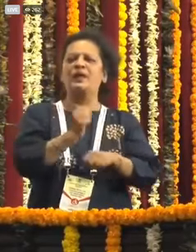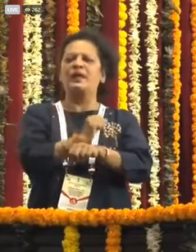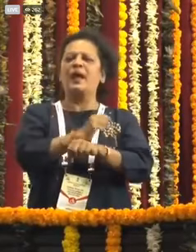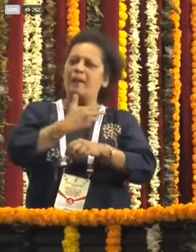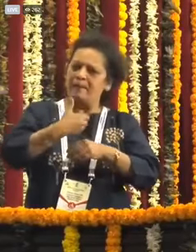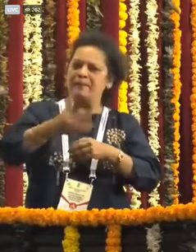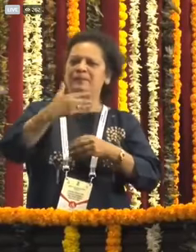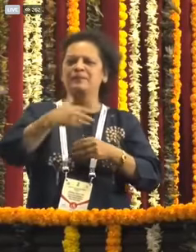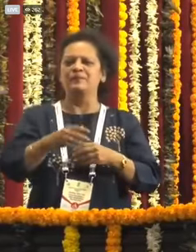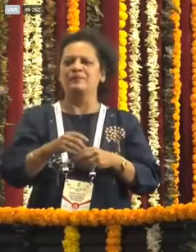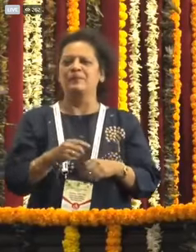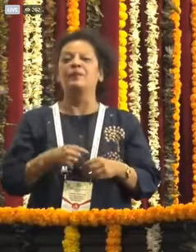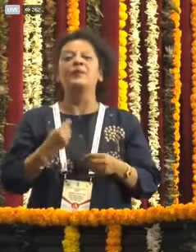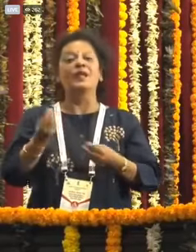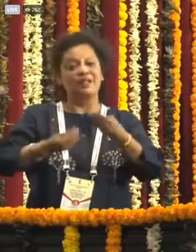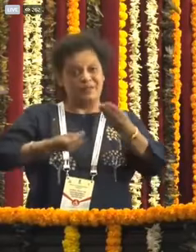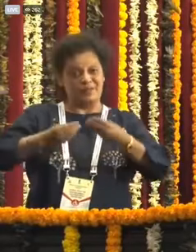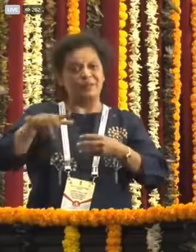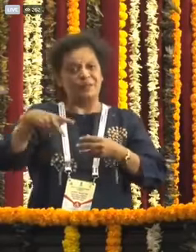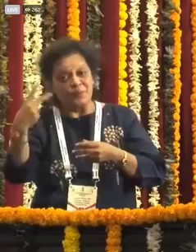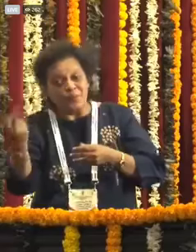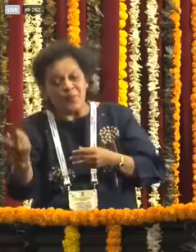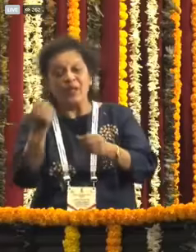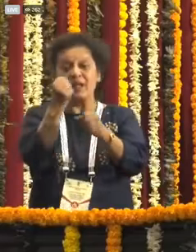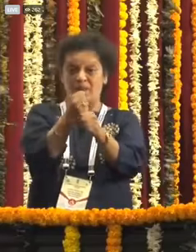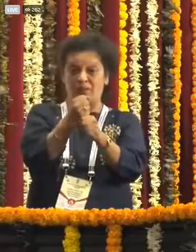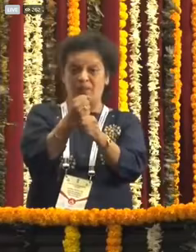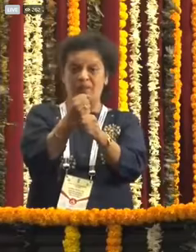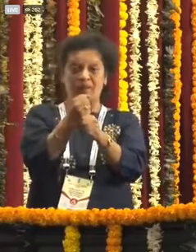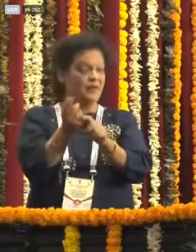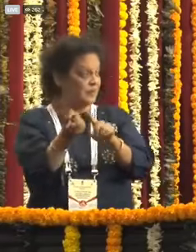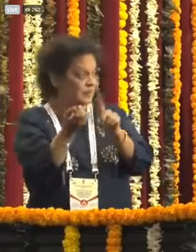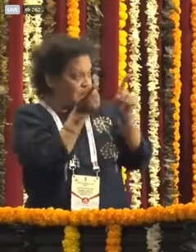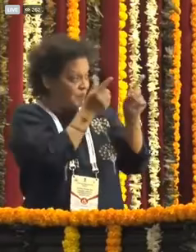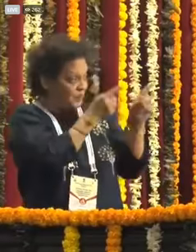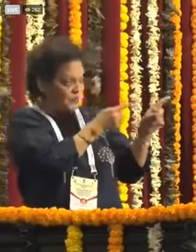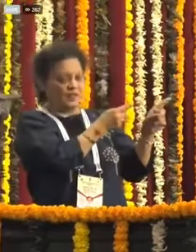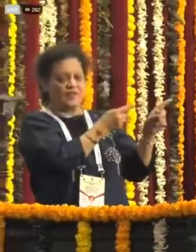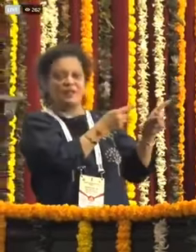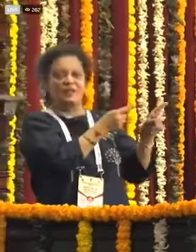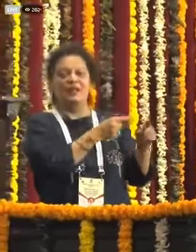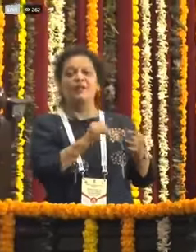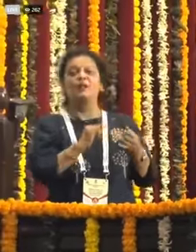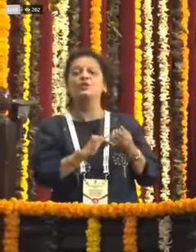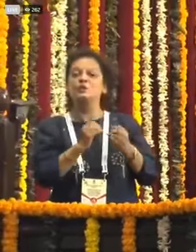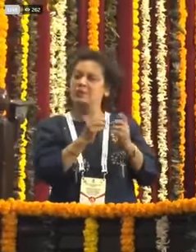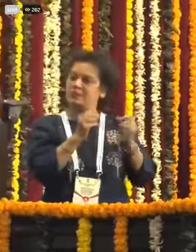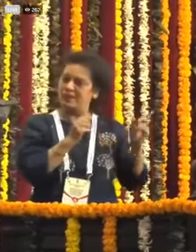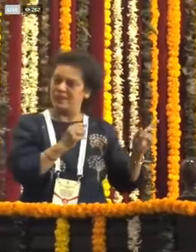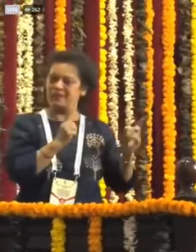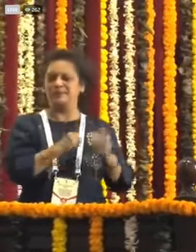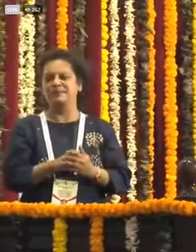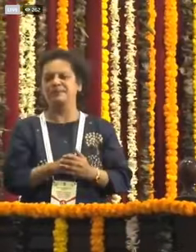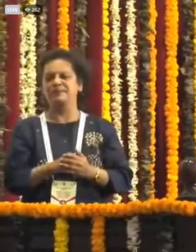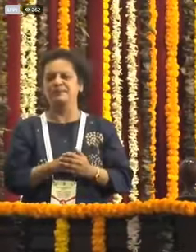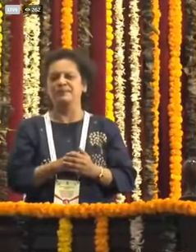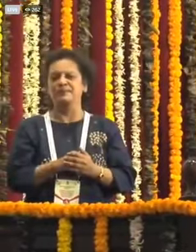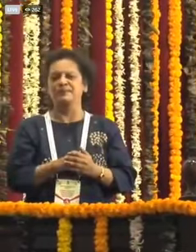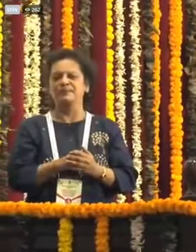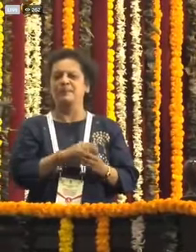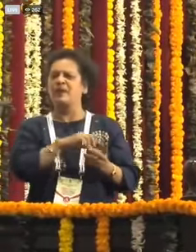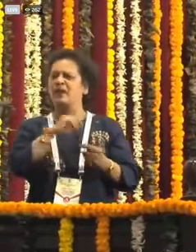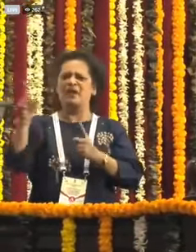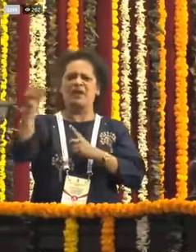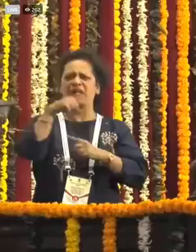देत असताना शासकीय नोकऱ्या इथं मुख्य सचिव आहेत आमचे सुमन भांगेजी पण आहेत, या